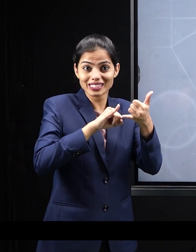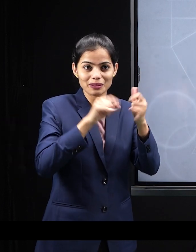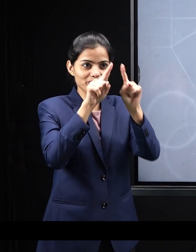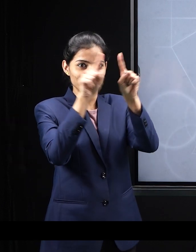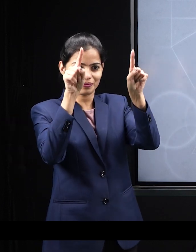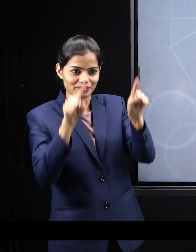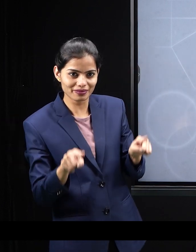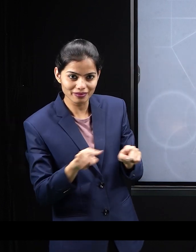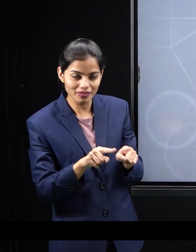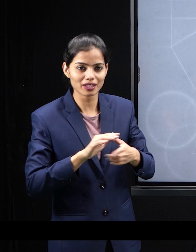చతురస్రాలు,